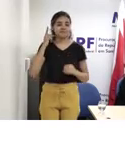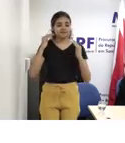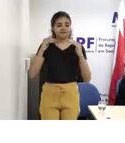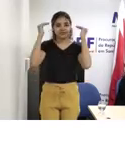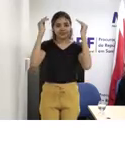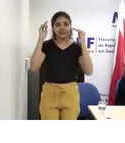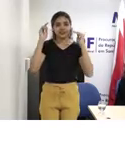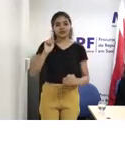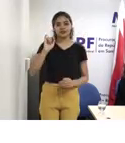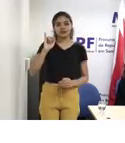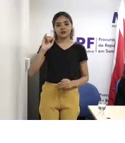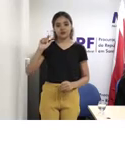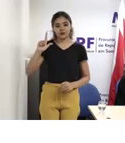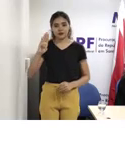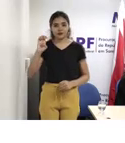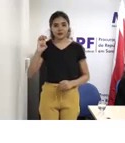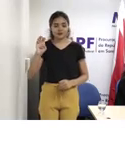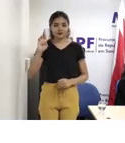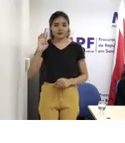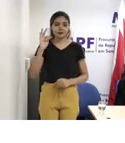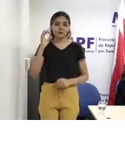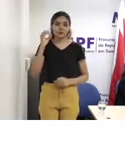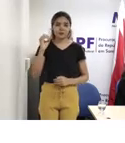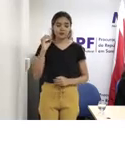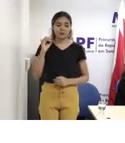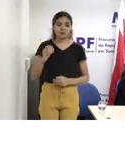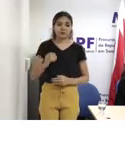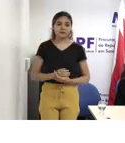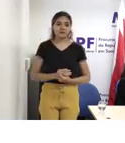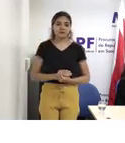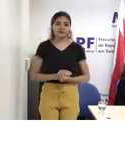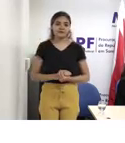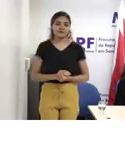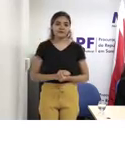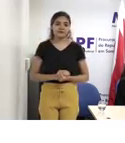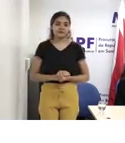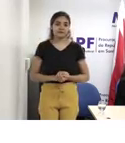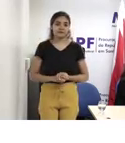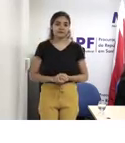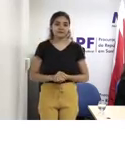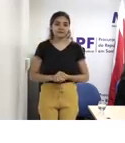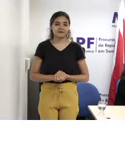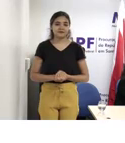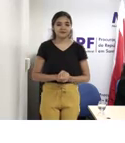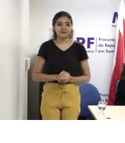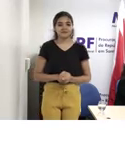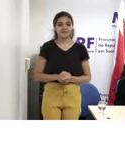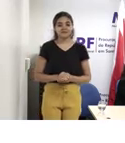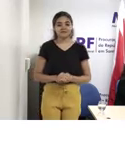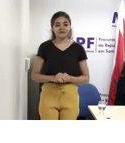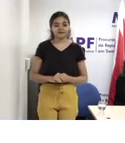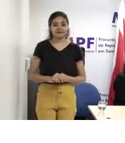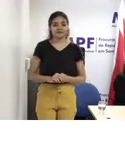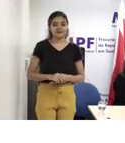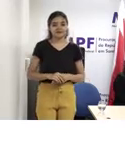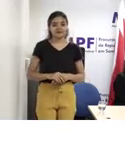filho e me me valendo da possibilidade de estar aqui com o microfone e falar alguma coisa faltou